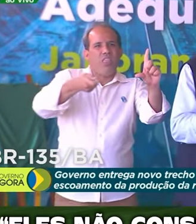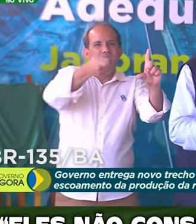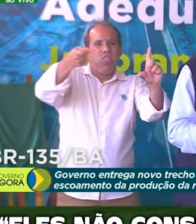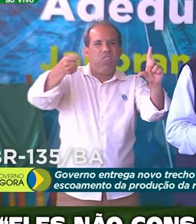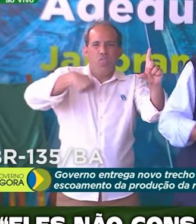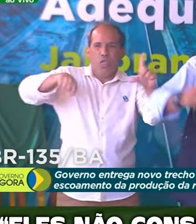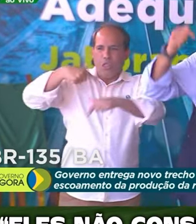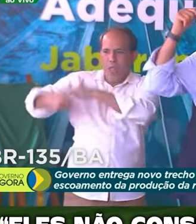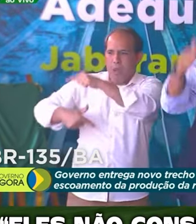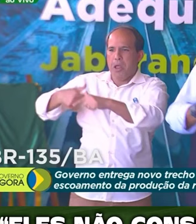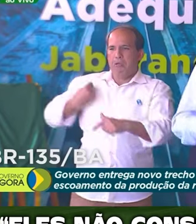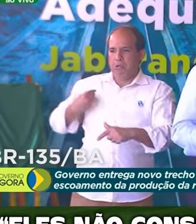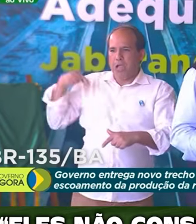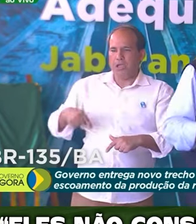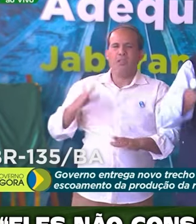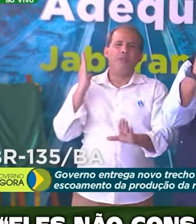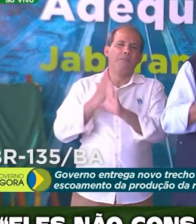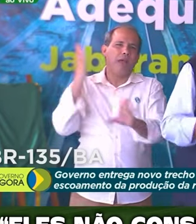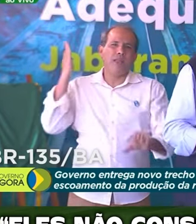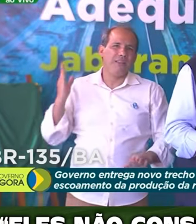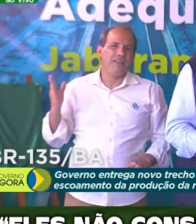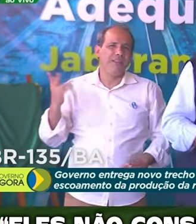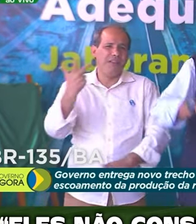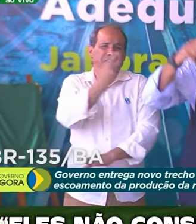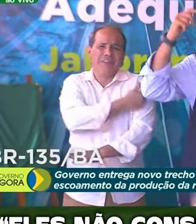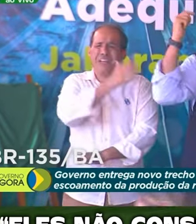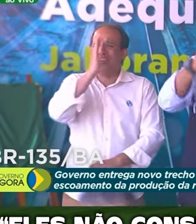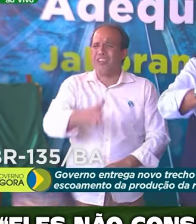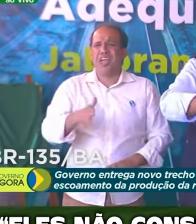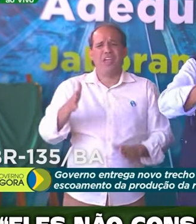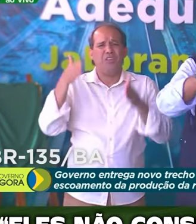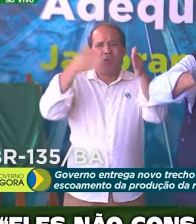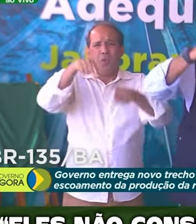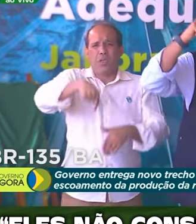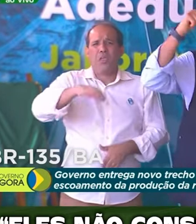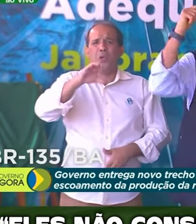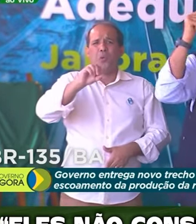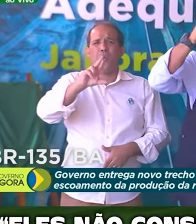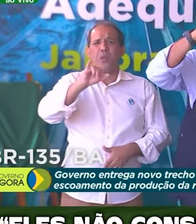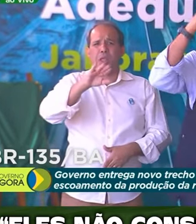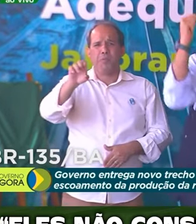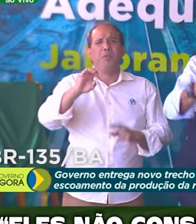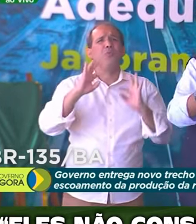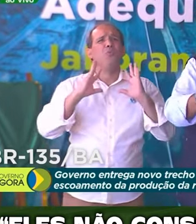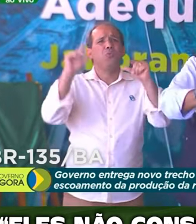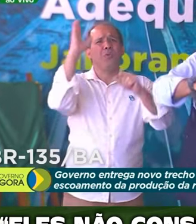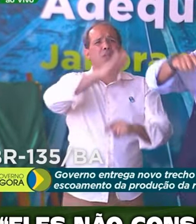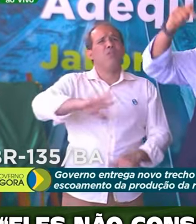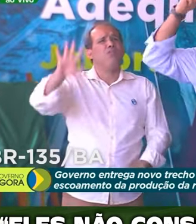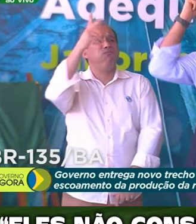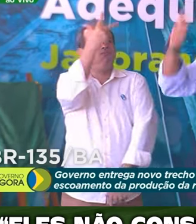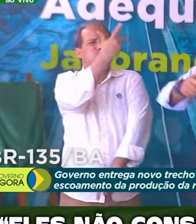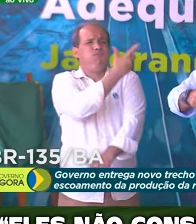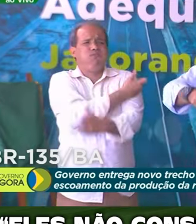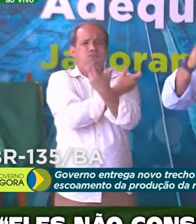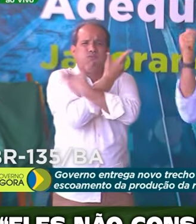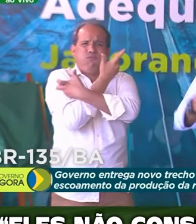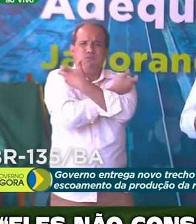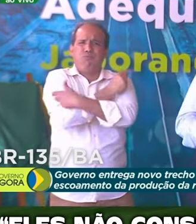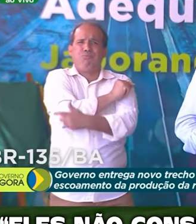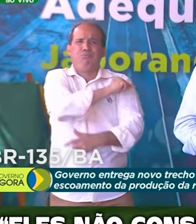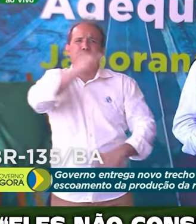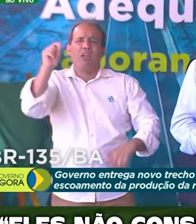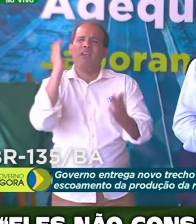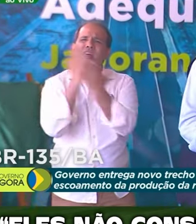trabalhamos, nós estamos aqui, e a vacina também já está em Coribe, e nós vamos vacinar o Brasil todo, se Deus quiser, e vamos ficar livres